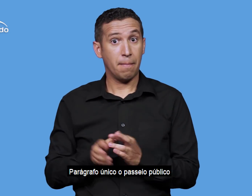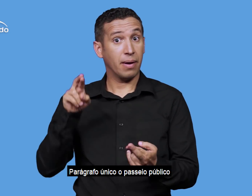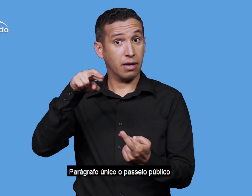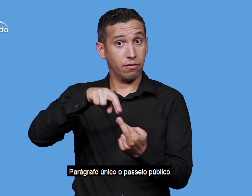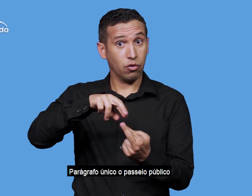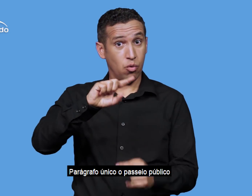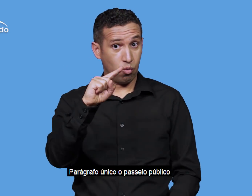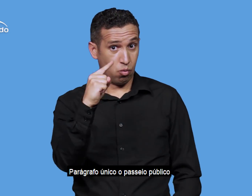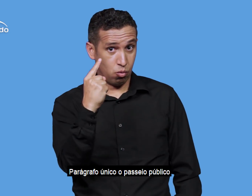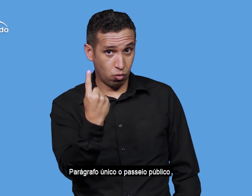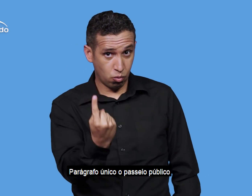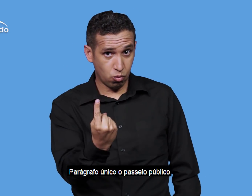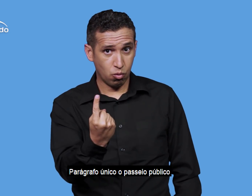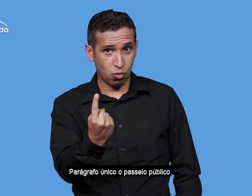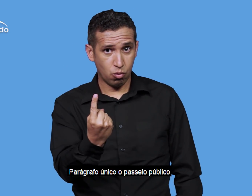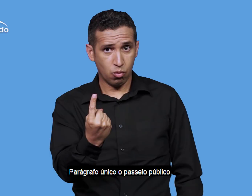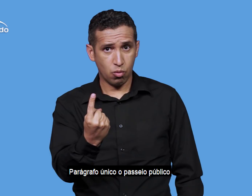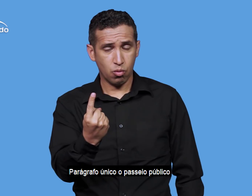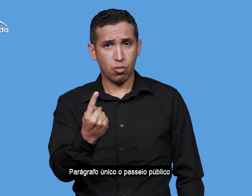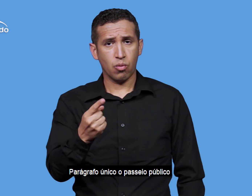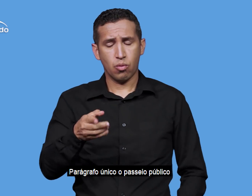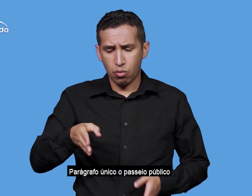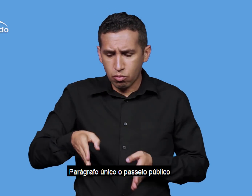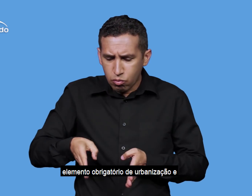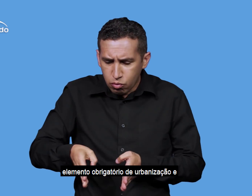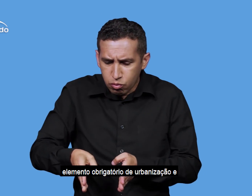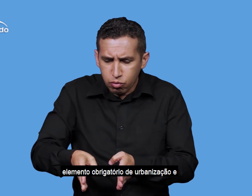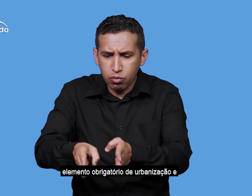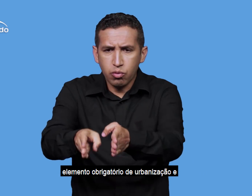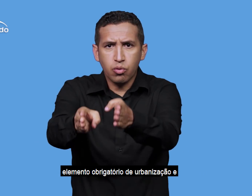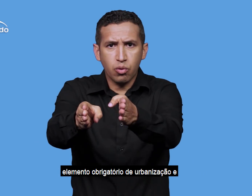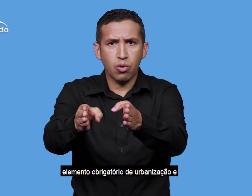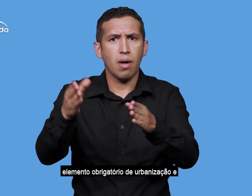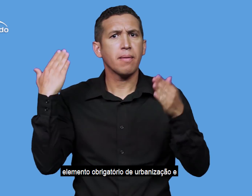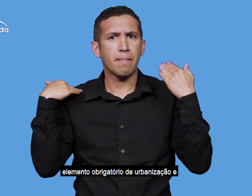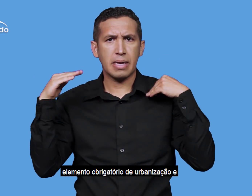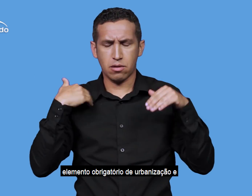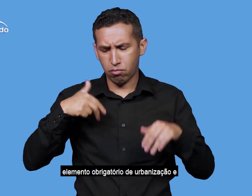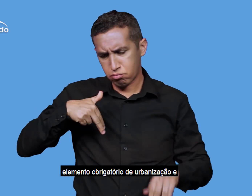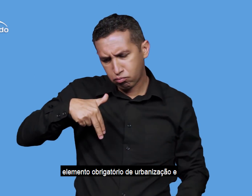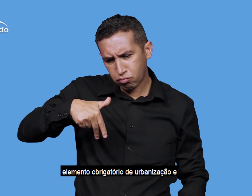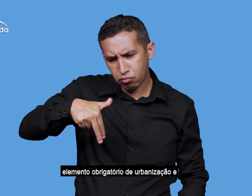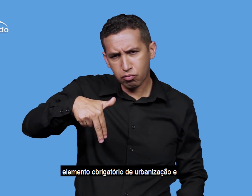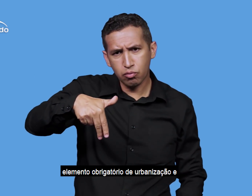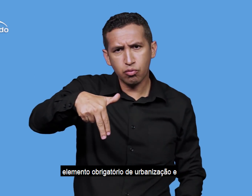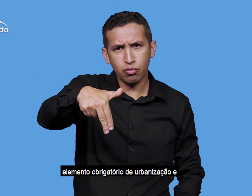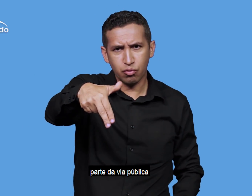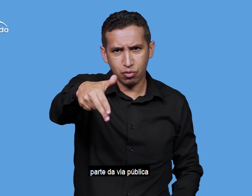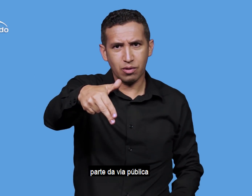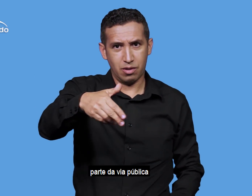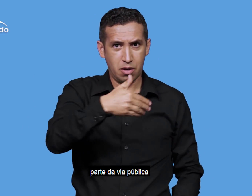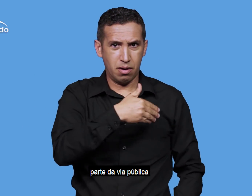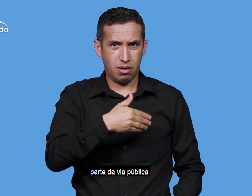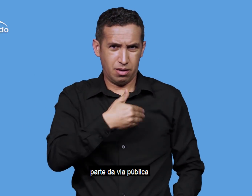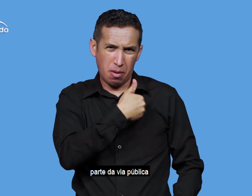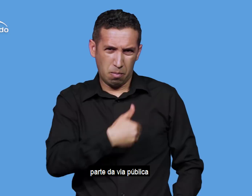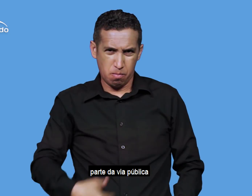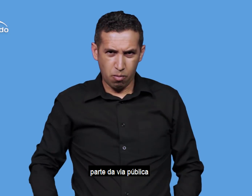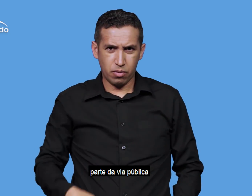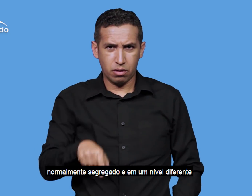parágrafo único o passeio público elemento obrigatório de urbanização e parte da via pública